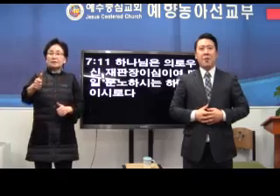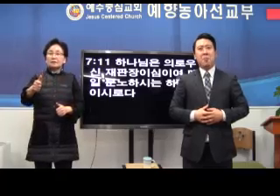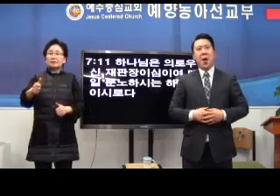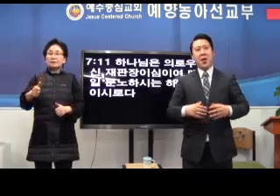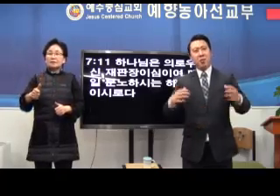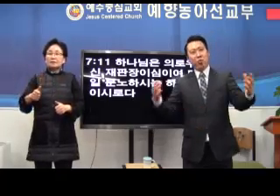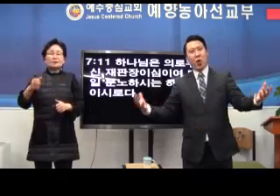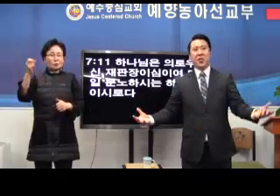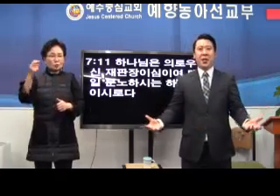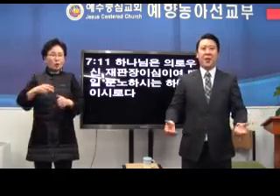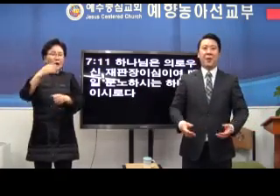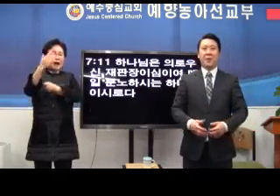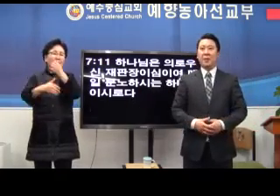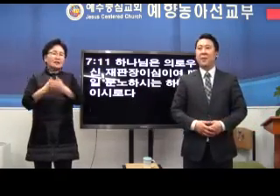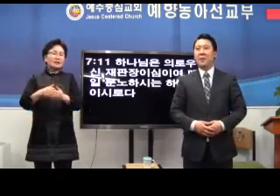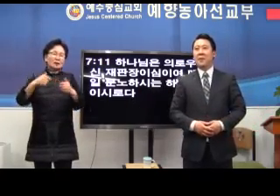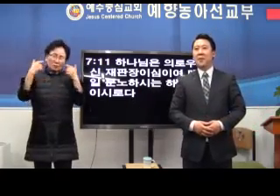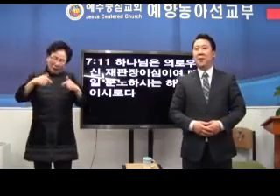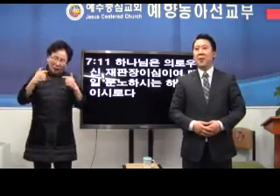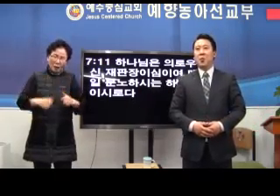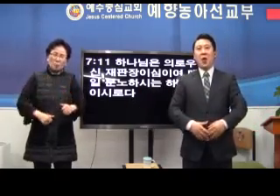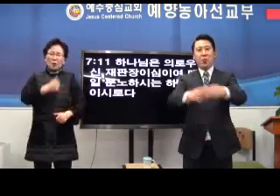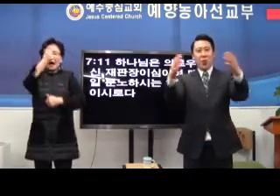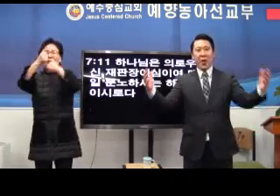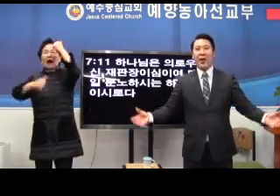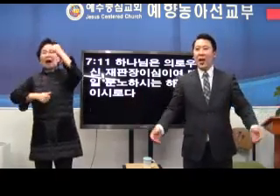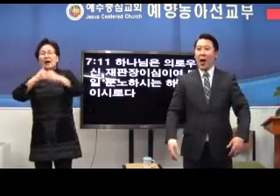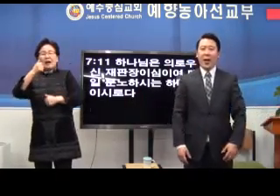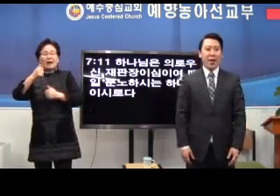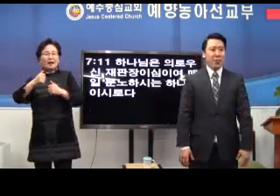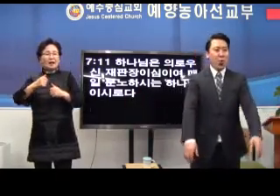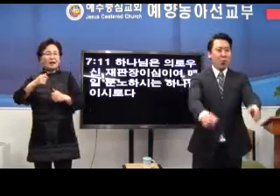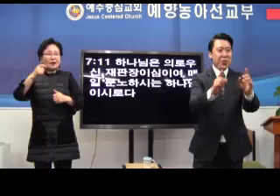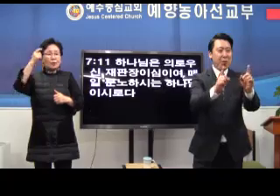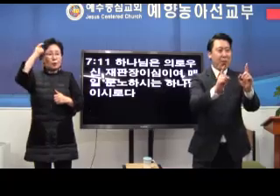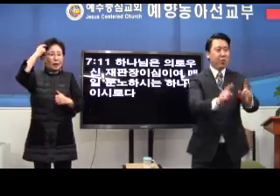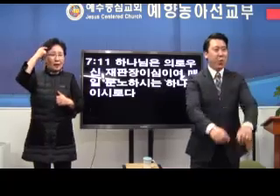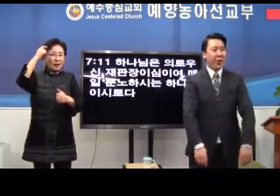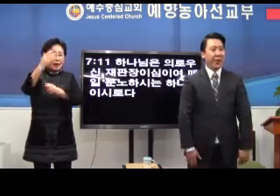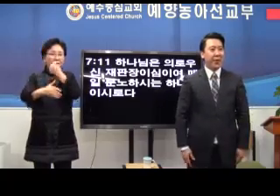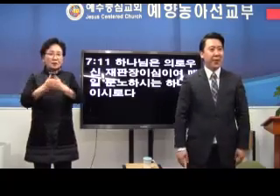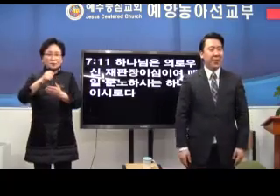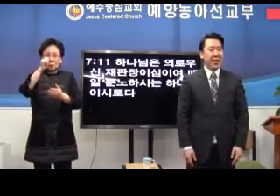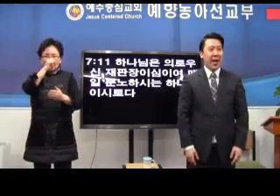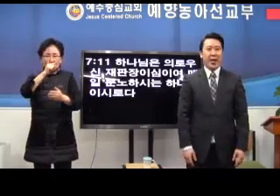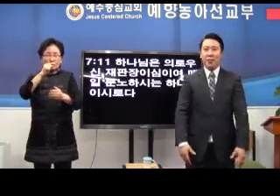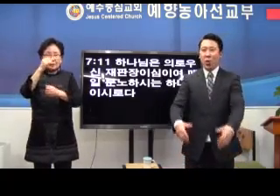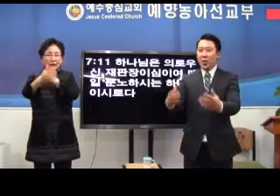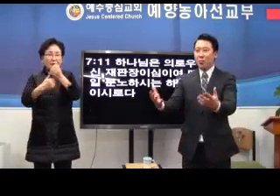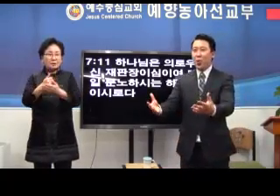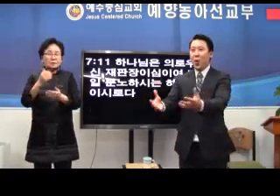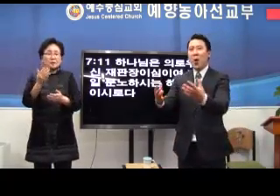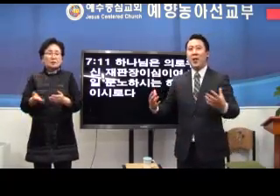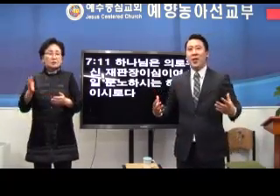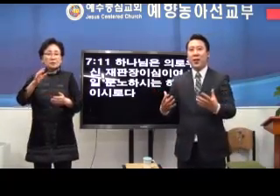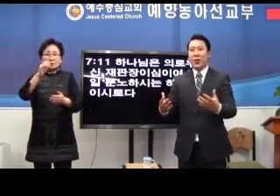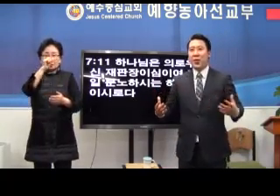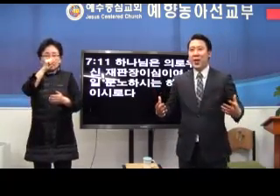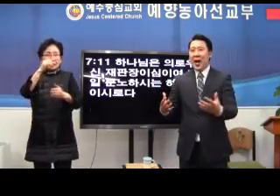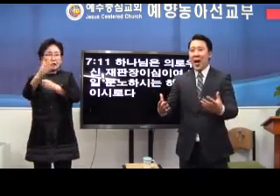하나님이 매일 분노하신대요. 왜 분노해? 하나님 좋은 분인데 왜 분노해요? 하나님 선하신 분인데 왜 화를 낼까요?